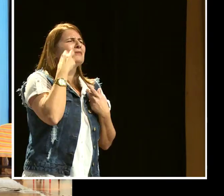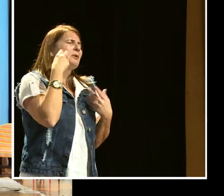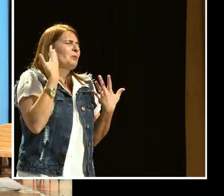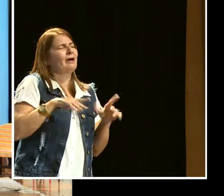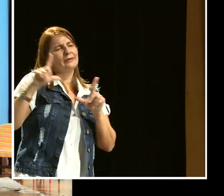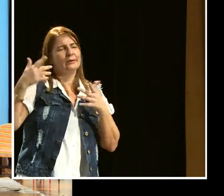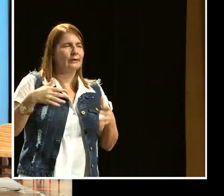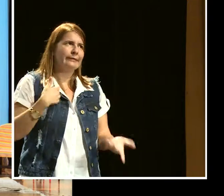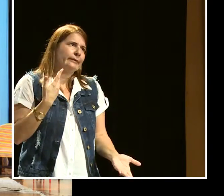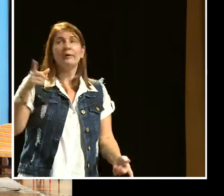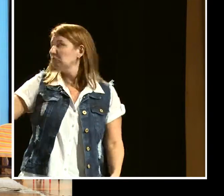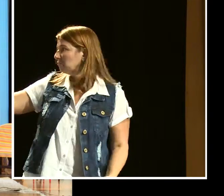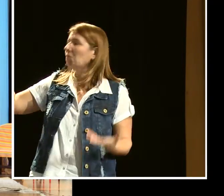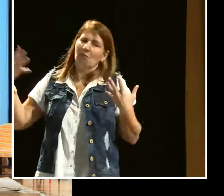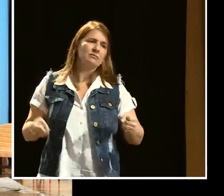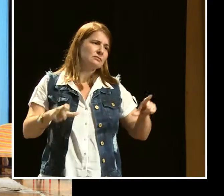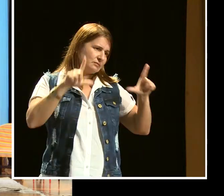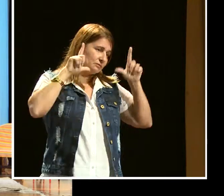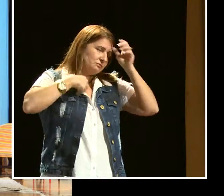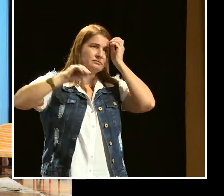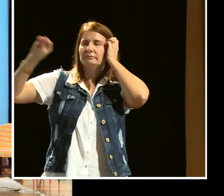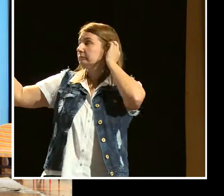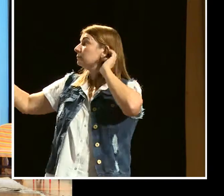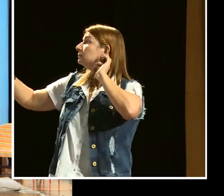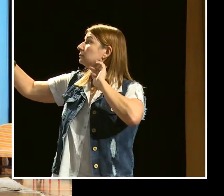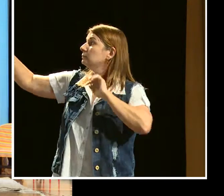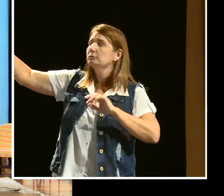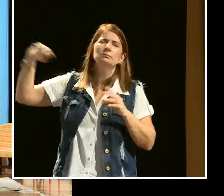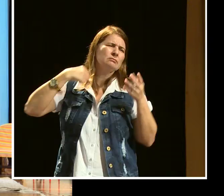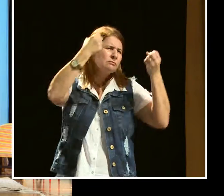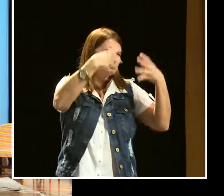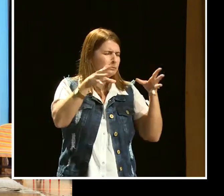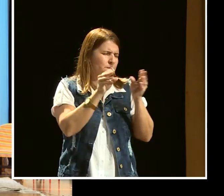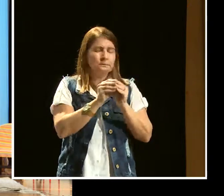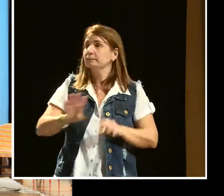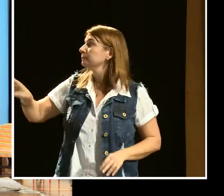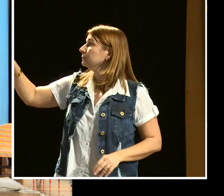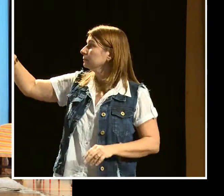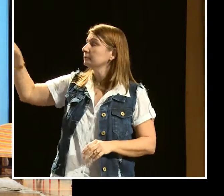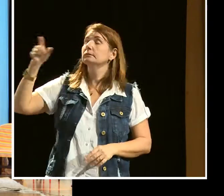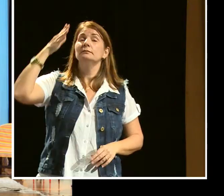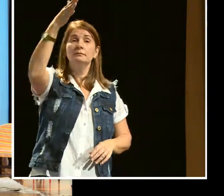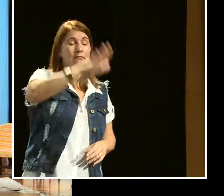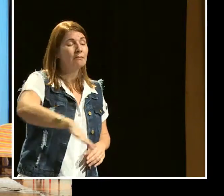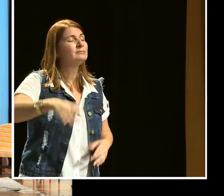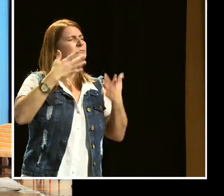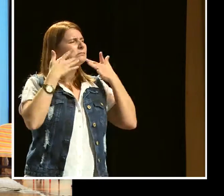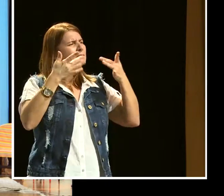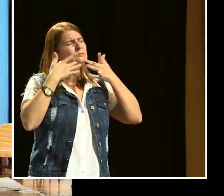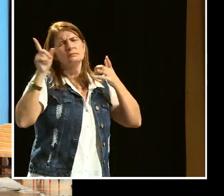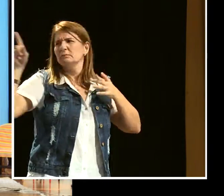São os alunos ficaram assim, ai, professora, eu não queria mostrar, não queria que levasse minha foto. Alguns aceitaram, está aqui as